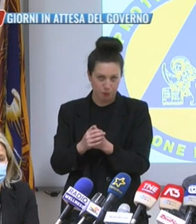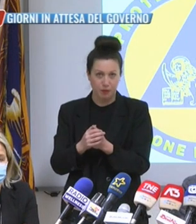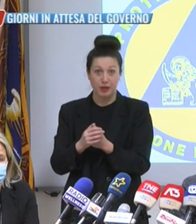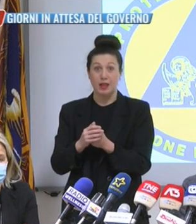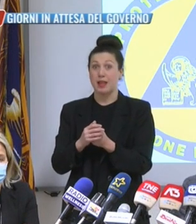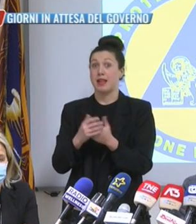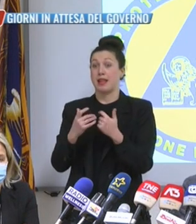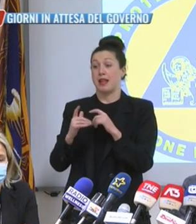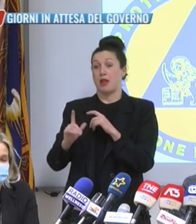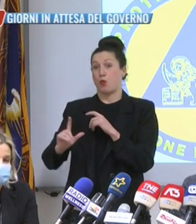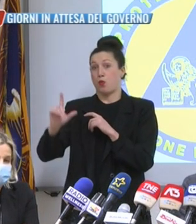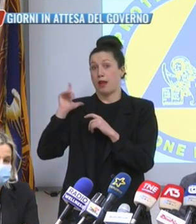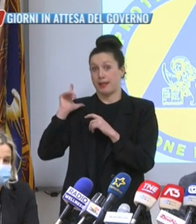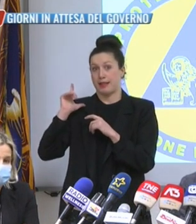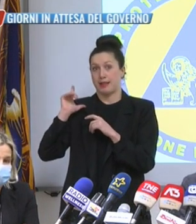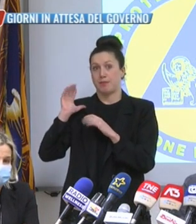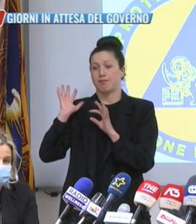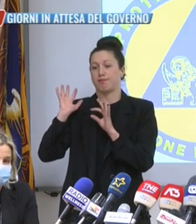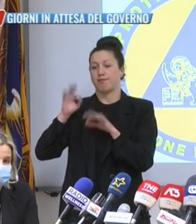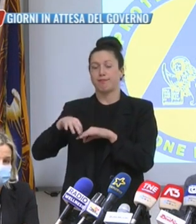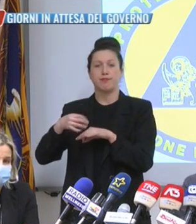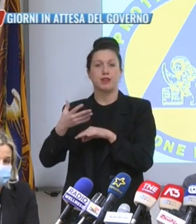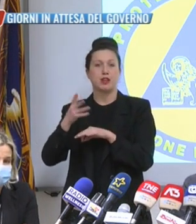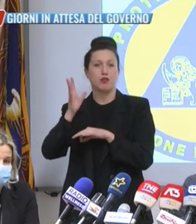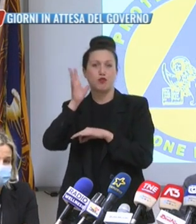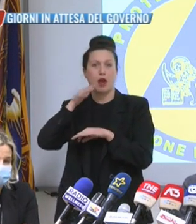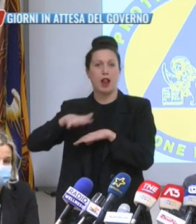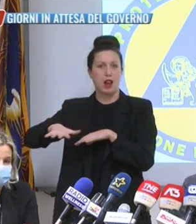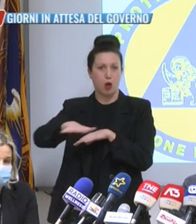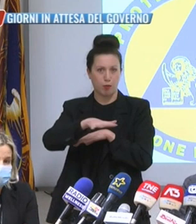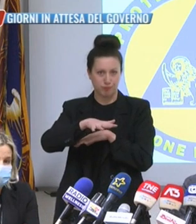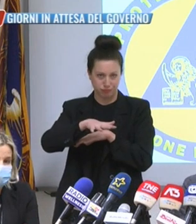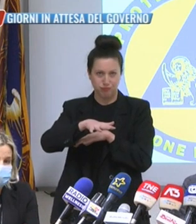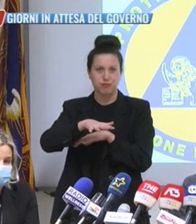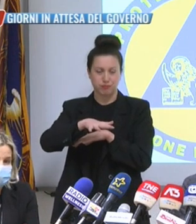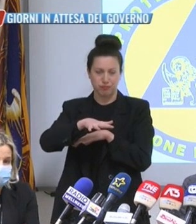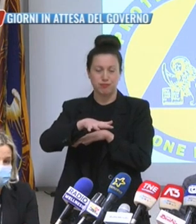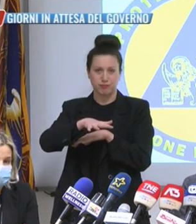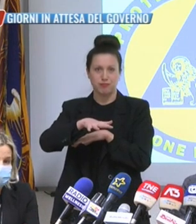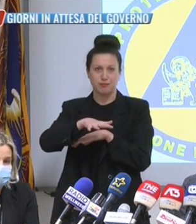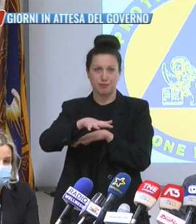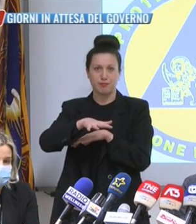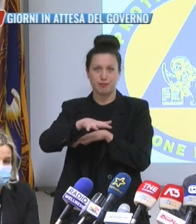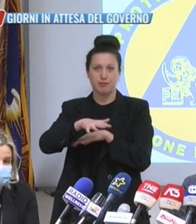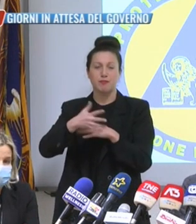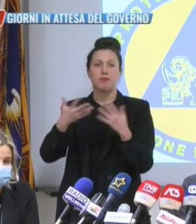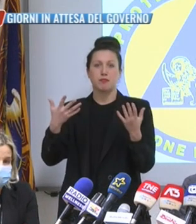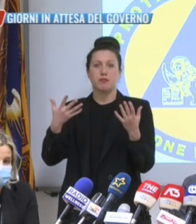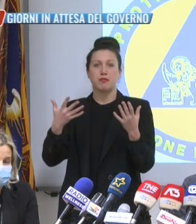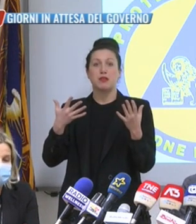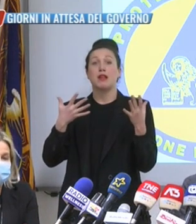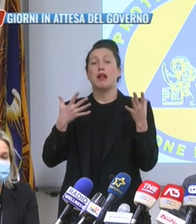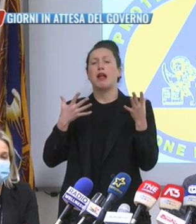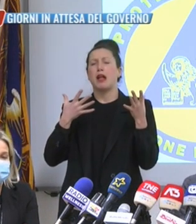gialla. E se volessimo un po' anche darci una lettura, vedete che il calo non è più così importante come